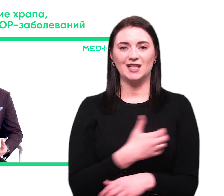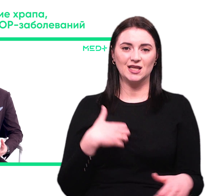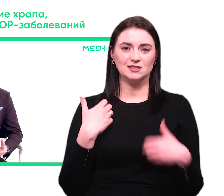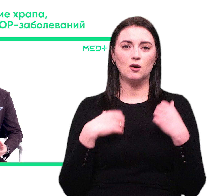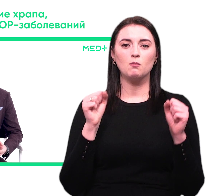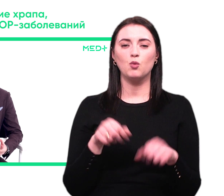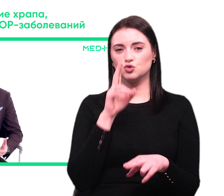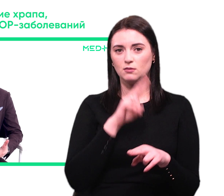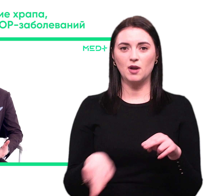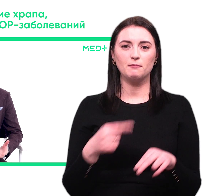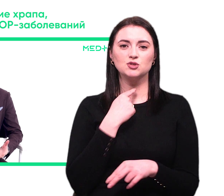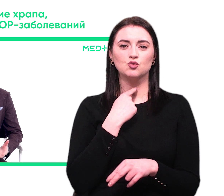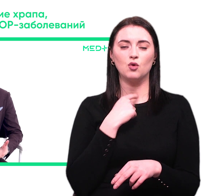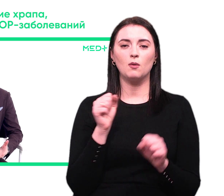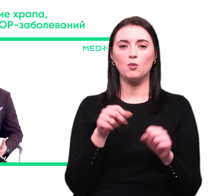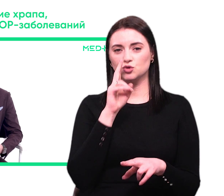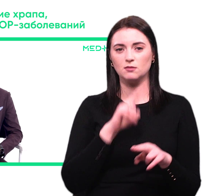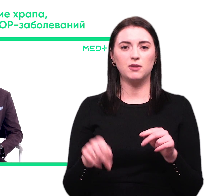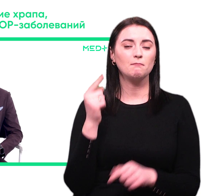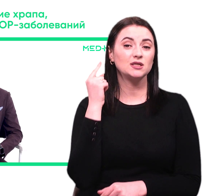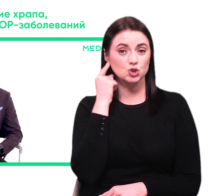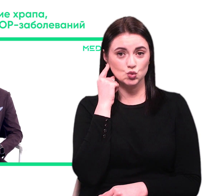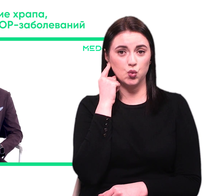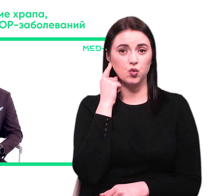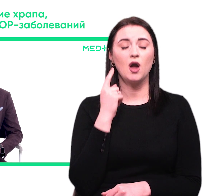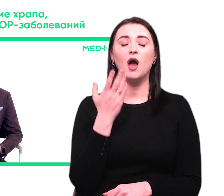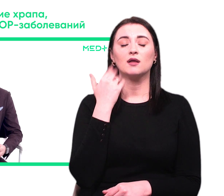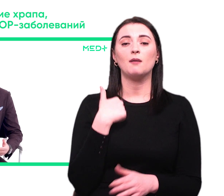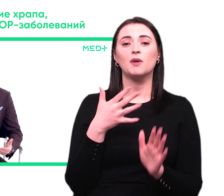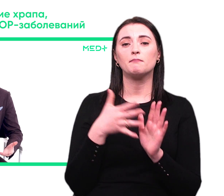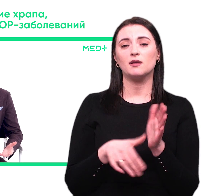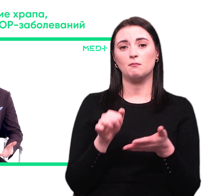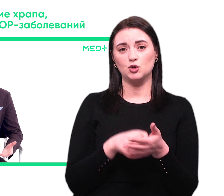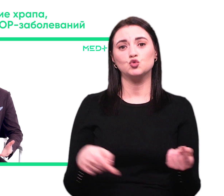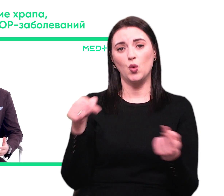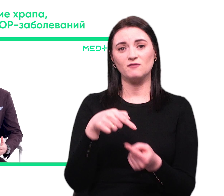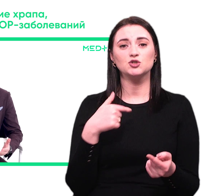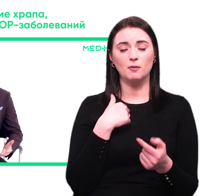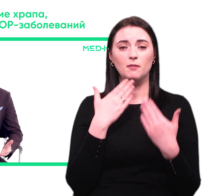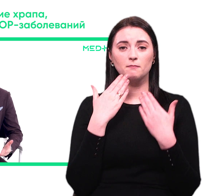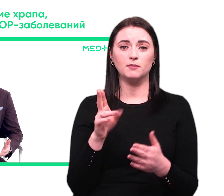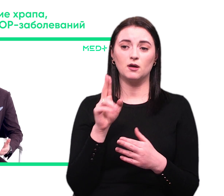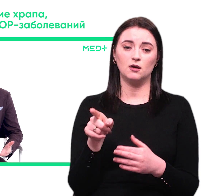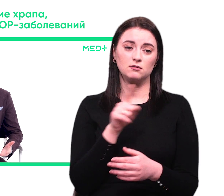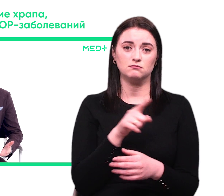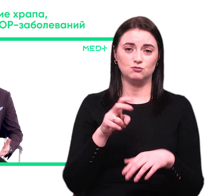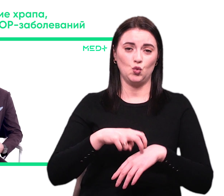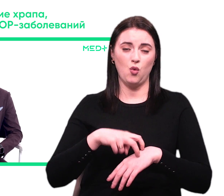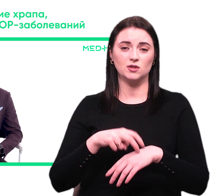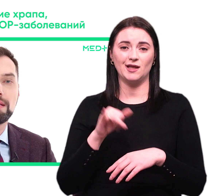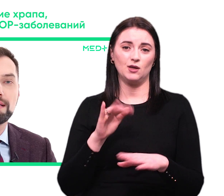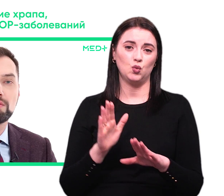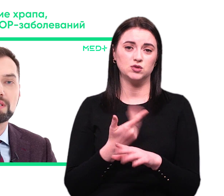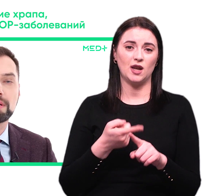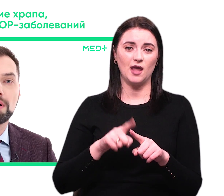может пропасть голос и может также пропасть и слух. Когда мы понимаем причину, соответственно, мы обращаемся к тому или иному доктору и устраняем эту